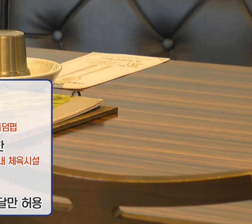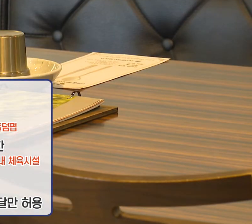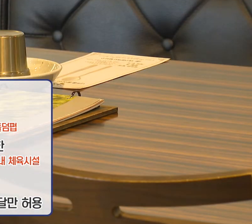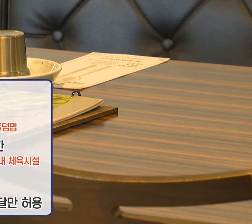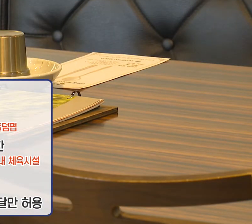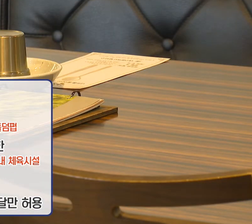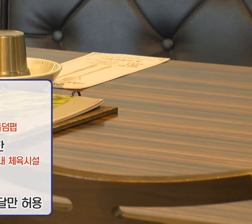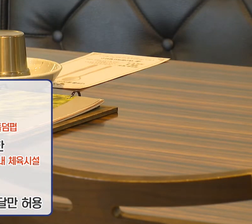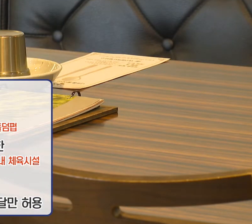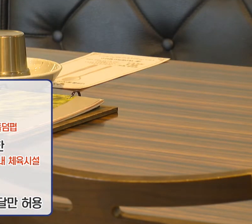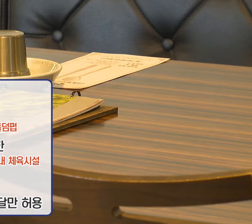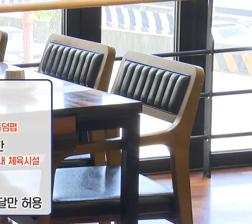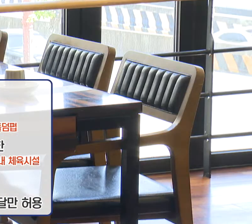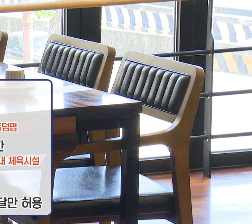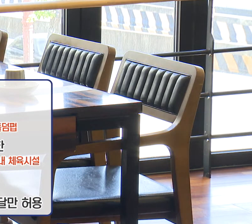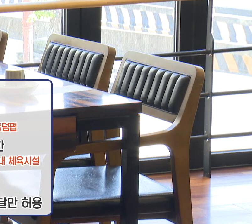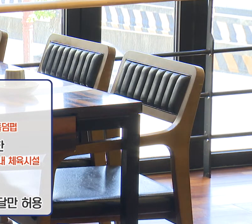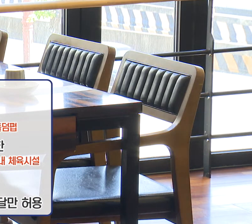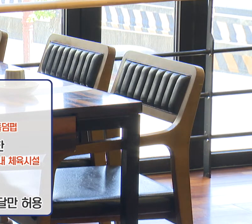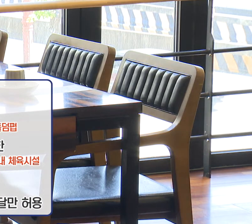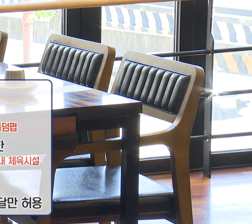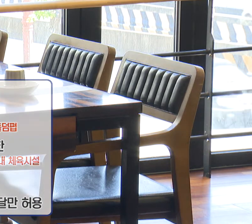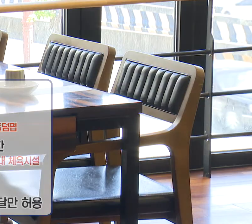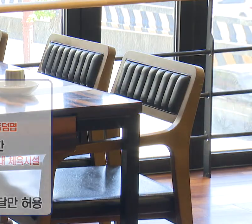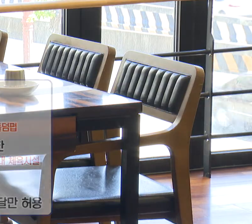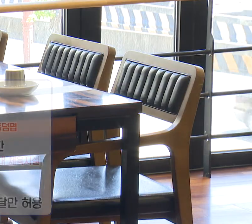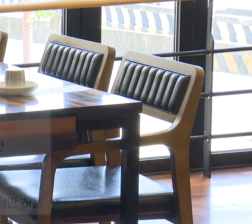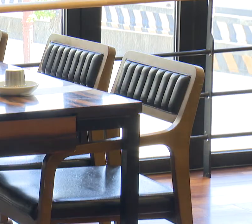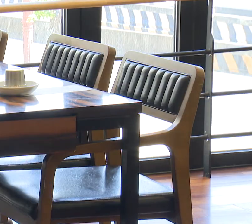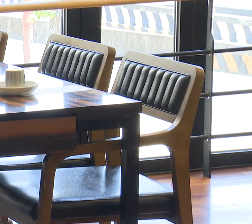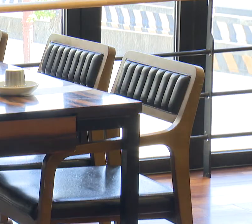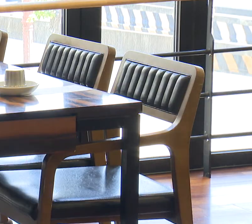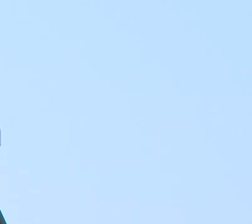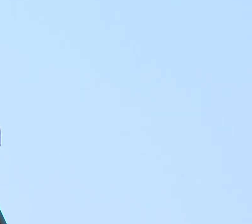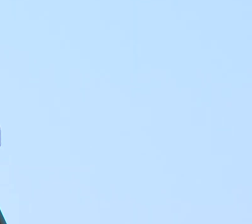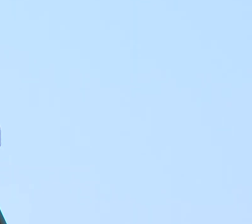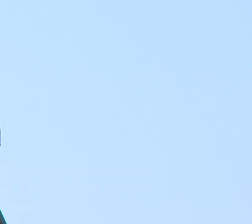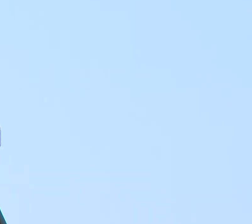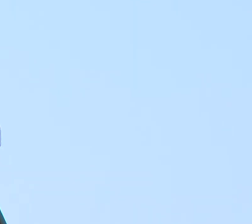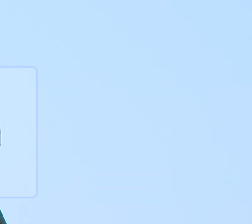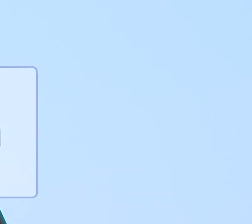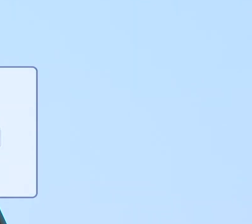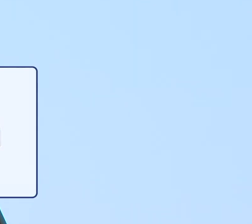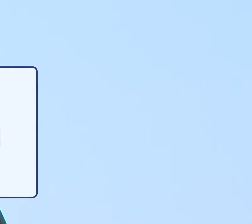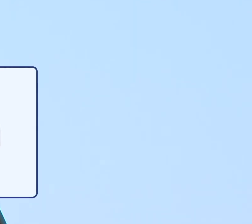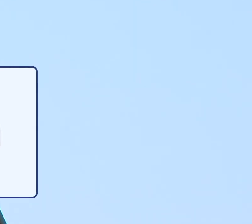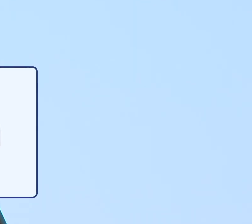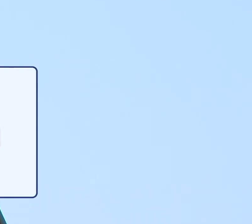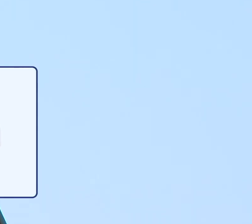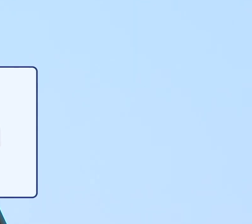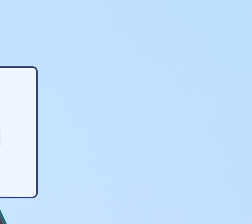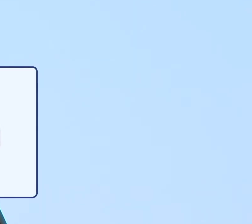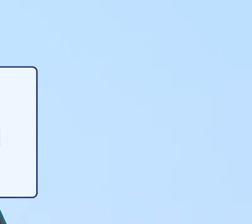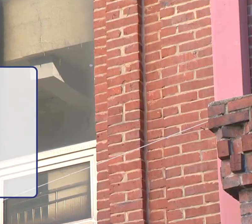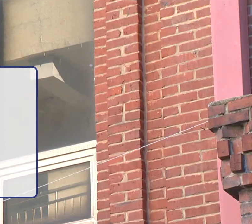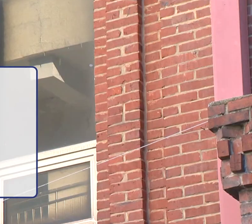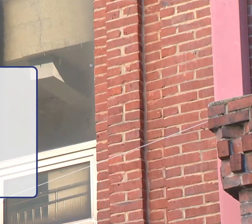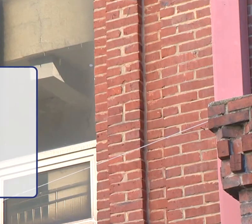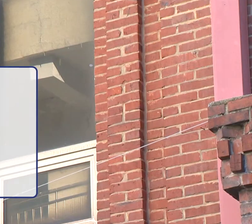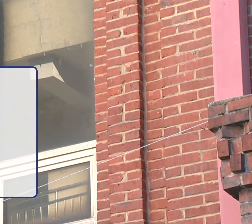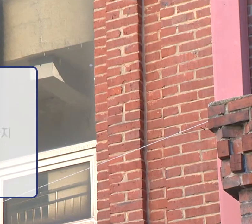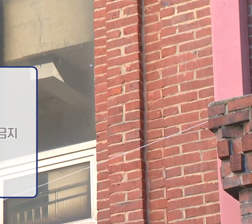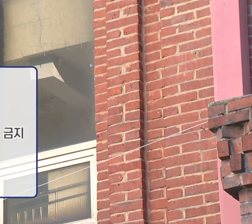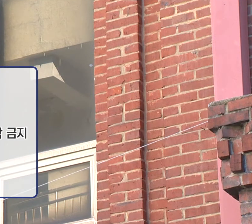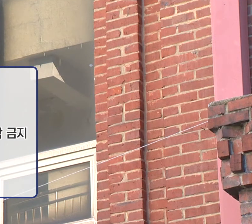앞당겨져 밤 9시 이후에는 포장과 배달만 허용됩니다. 종교시설의 경우 수용 인원의